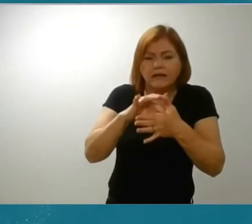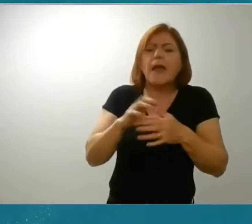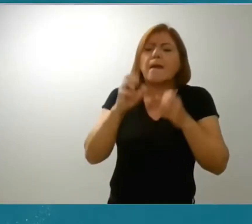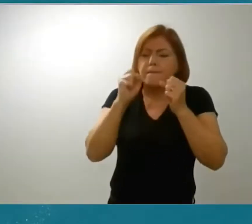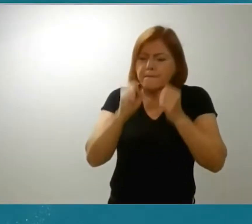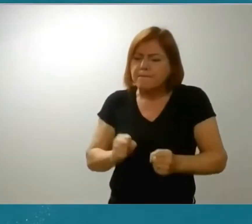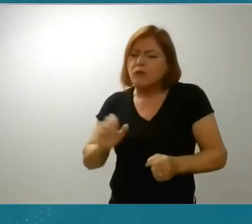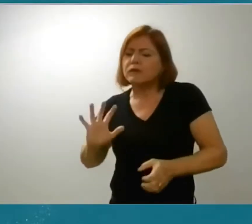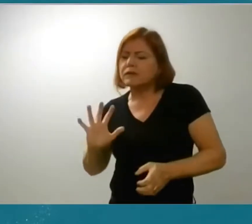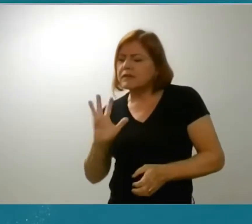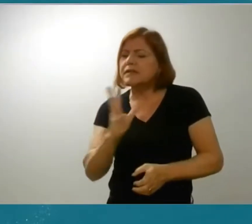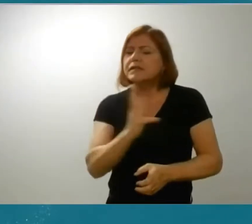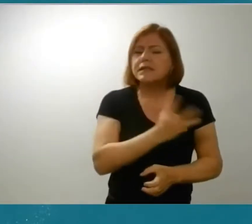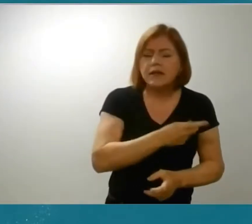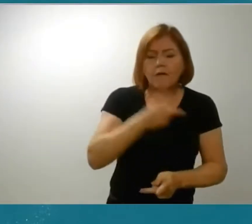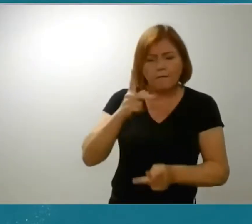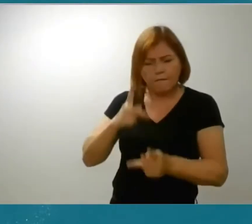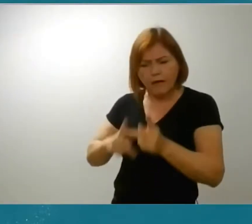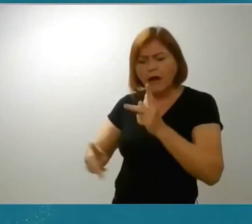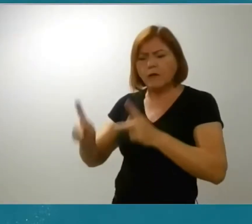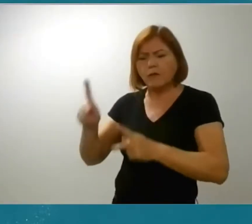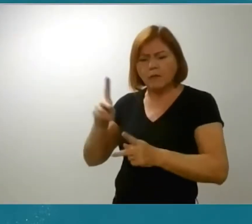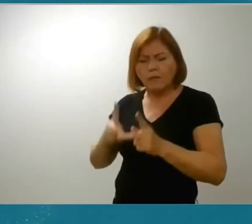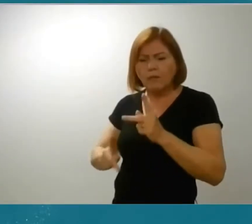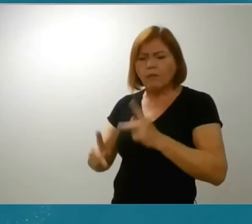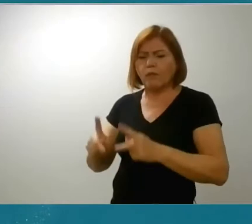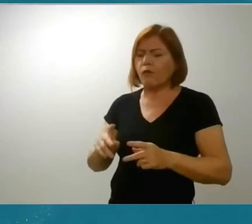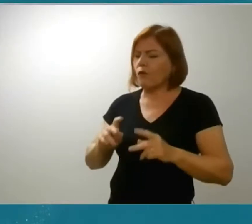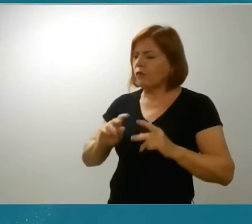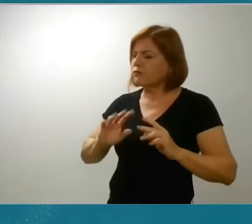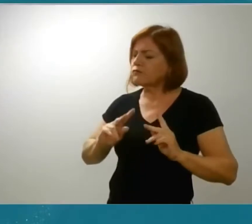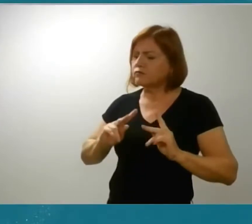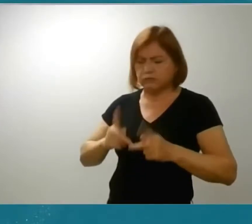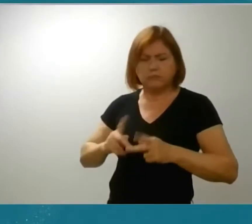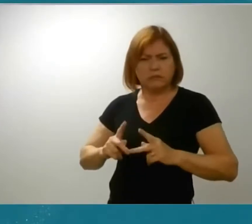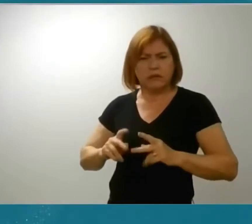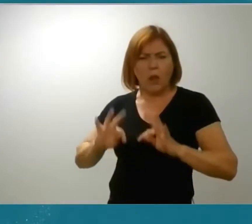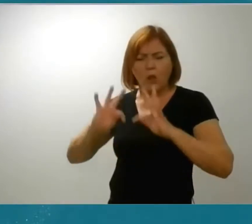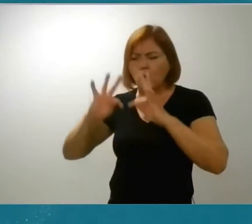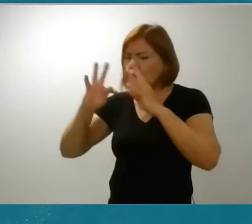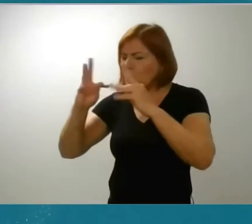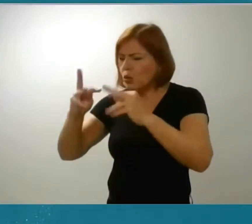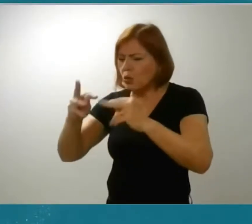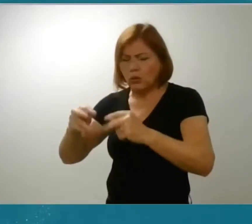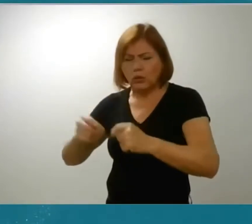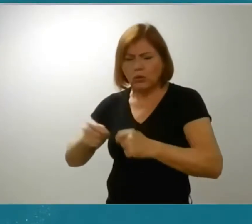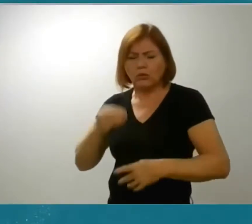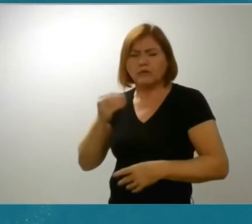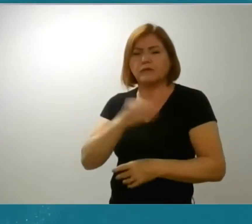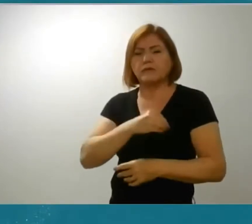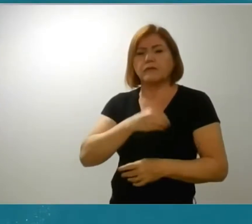povo dos pecados deles. Numa live que eu fiz, né,